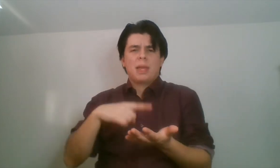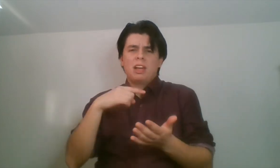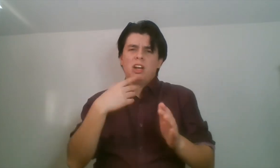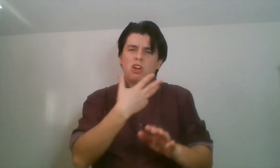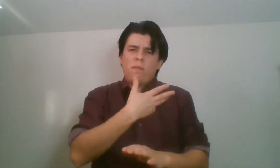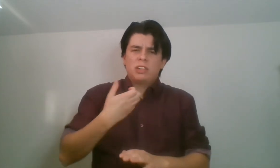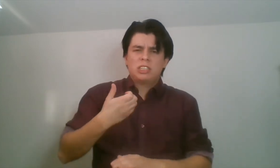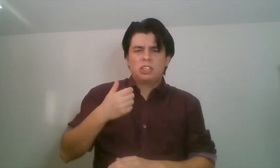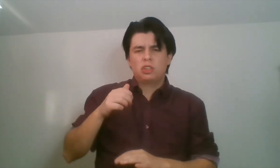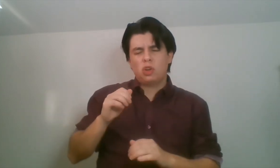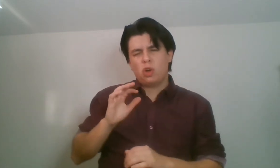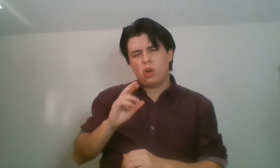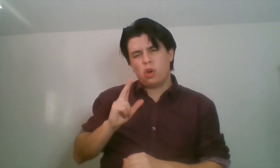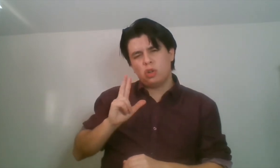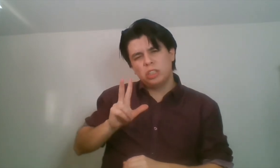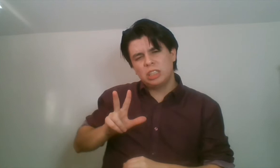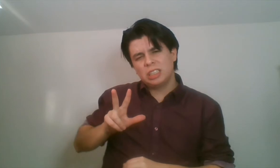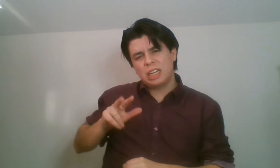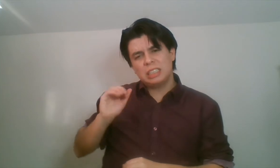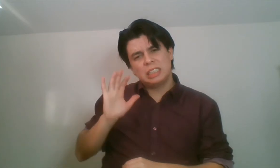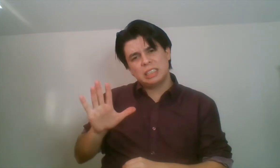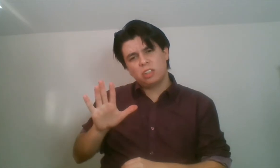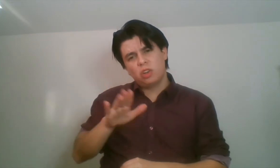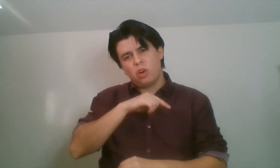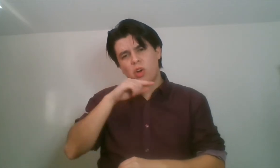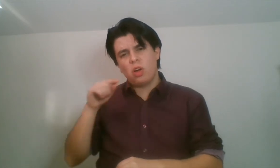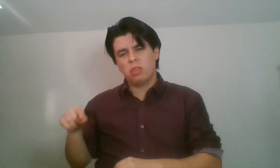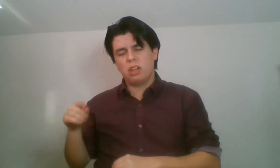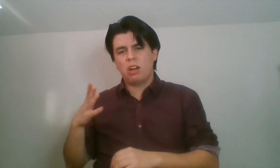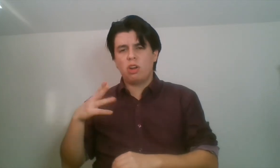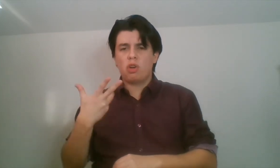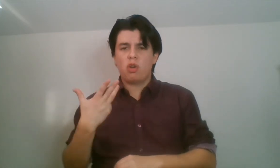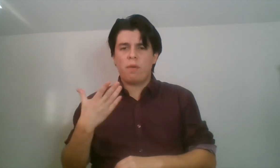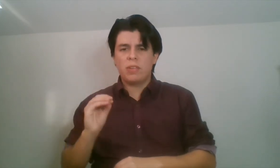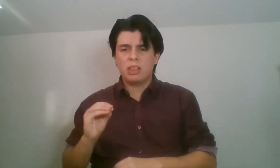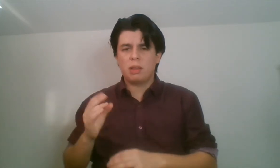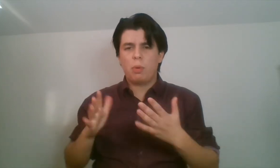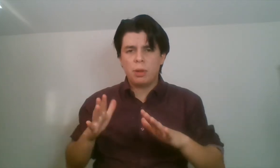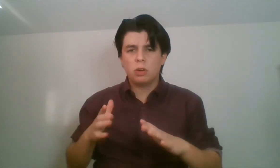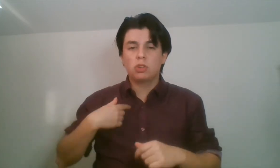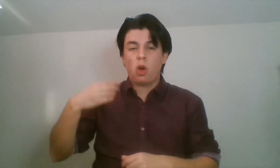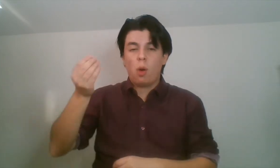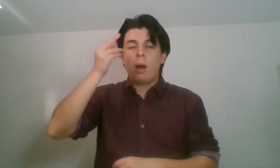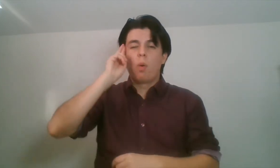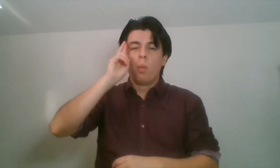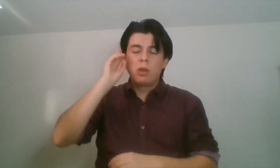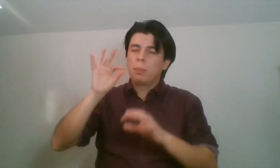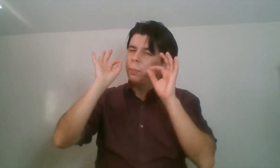estaban los talleres y luego después el café, porque instalaron un